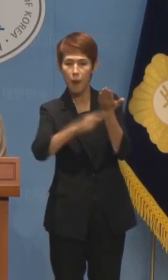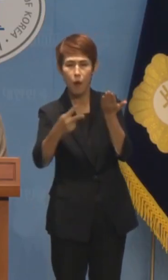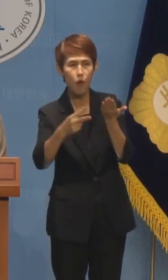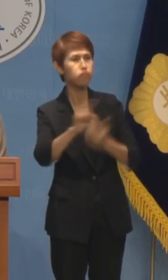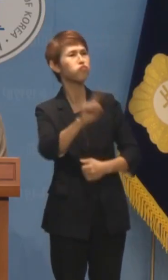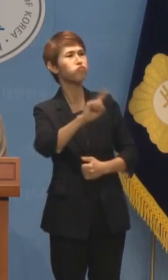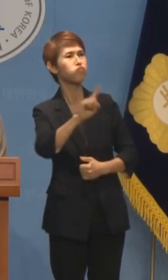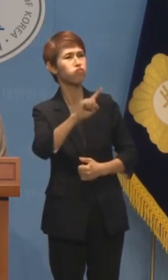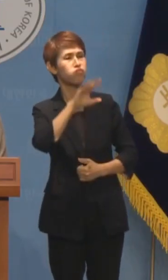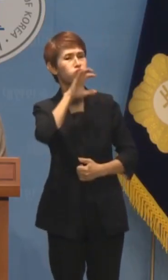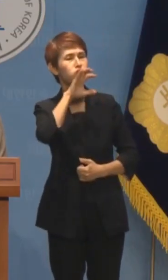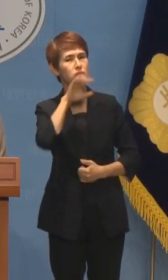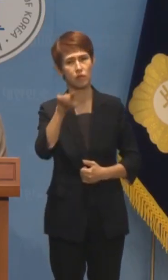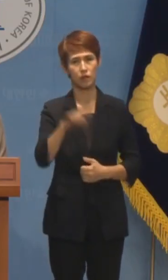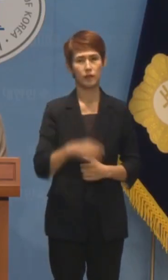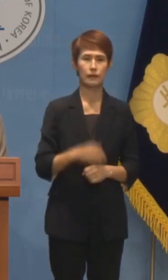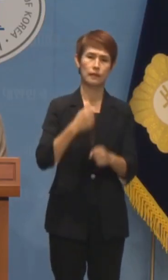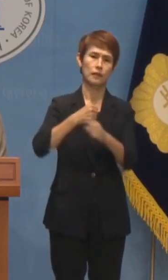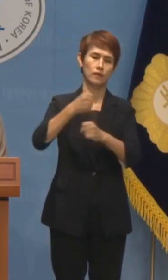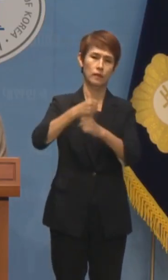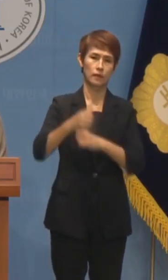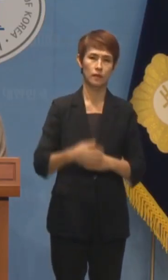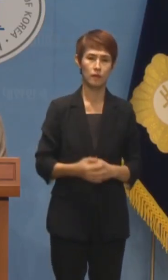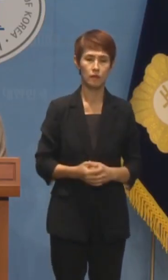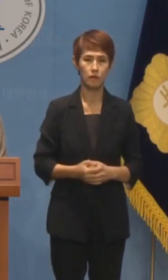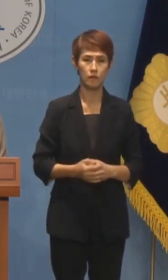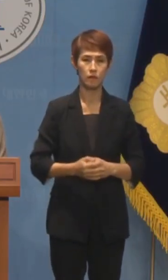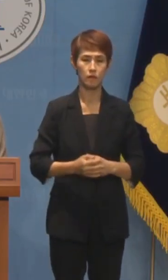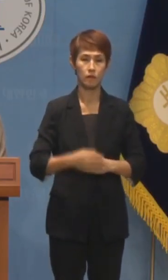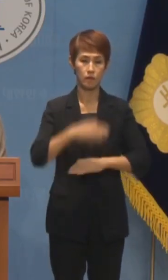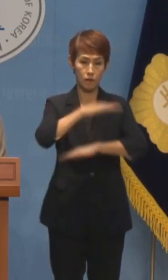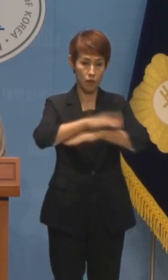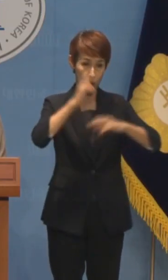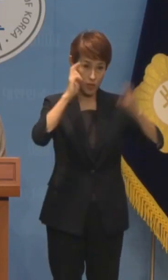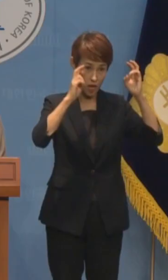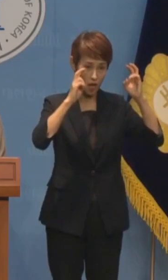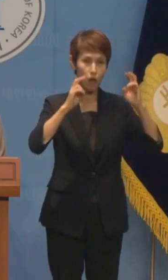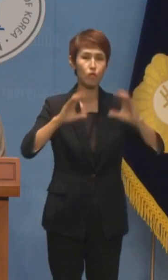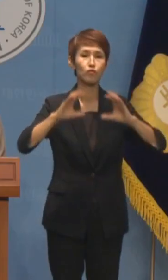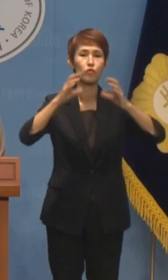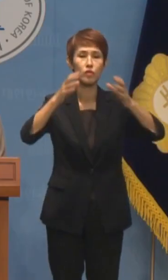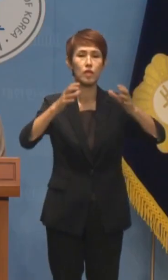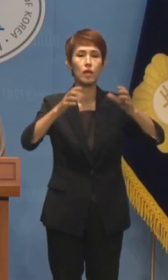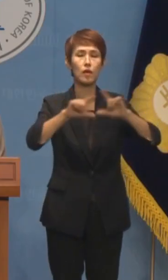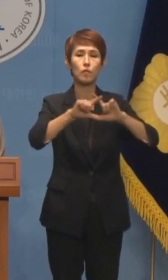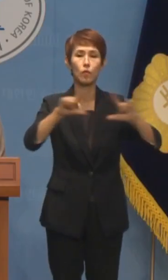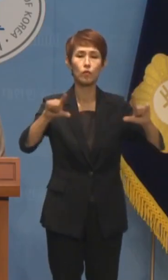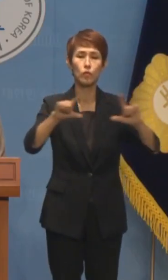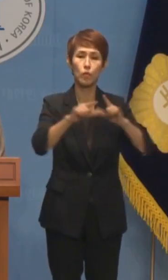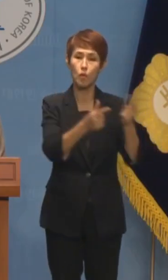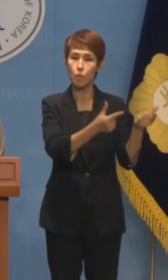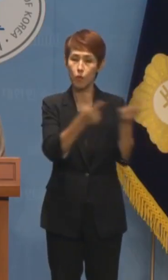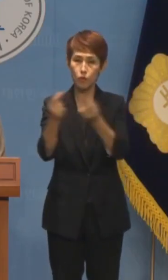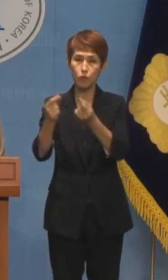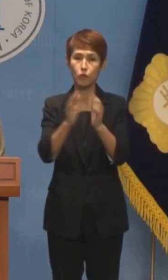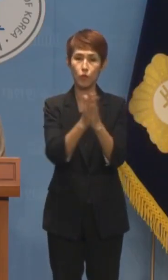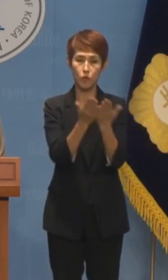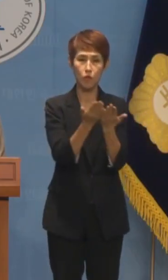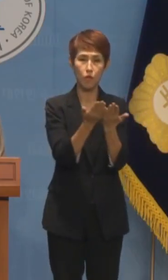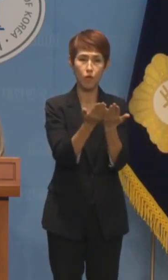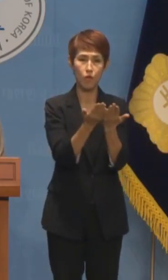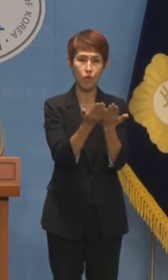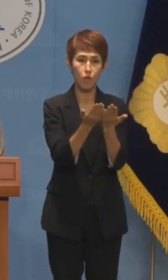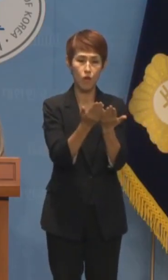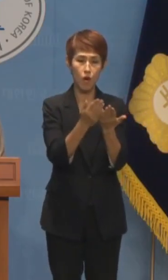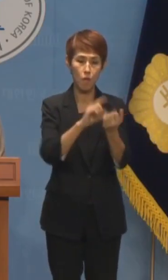당황하는 형편입니다. 해당 출판사는 국제표준도서 번호를 받기 위해 저자의 이름까지 허위로